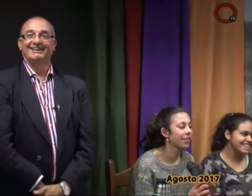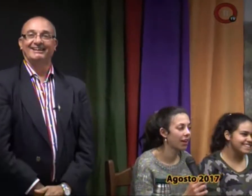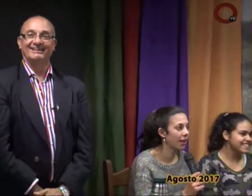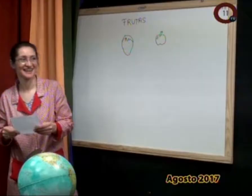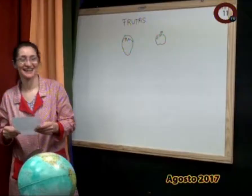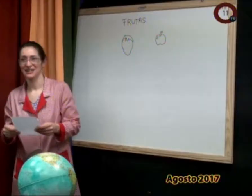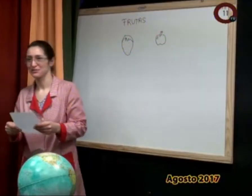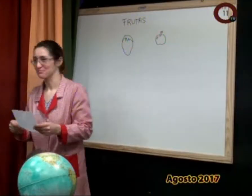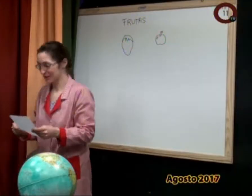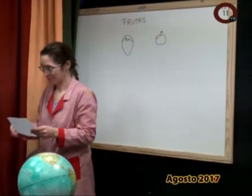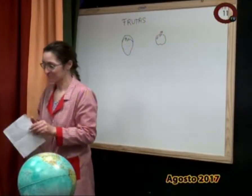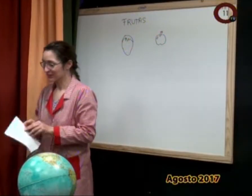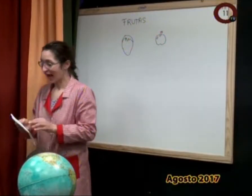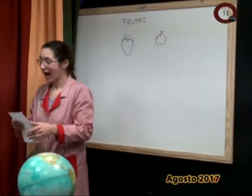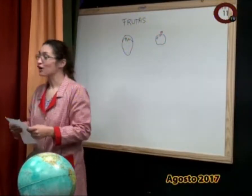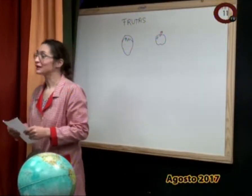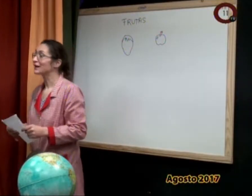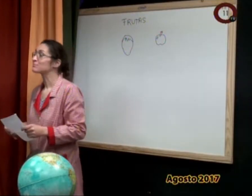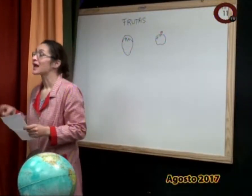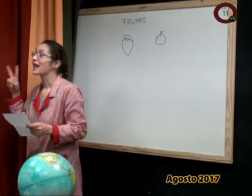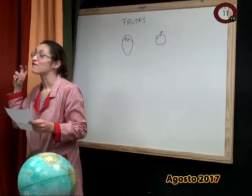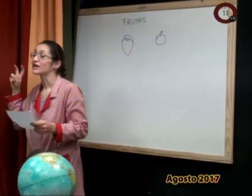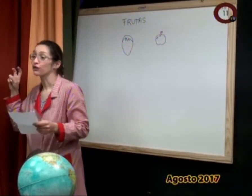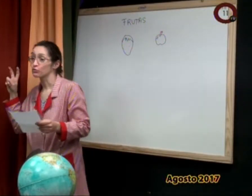Ah Bien Ahora Las verduras